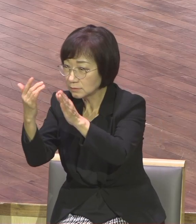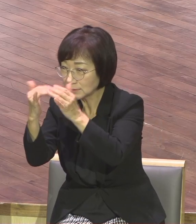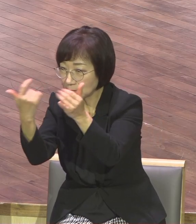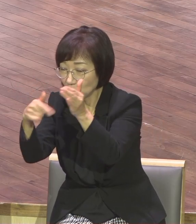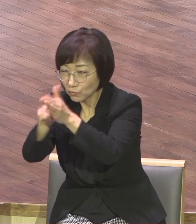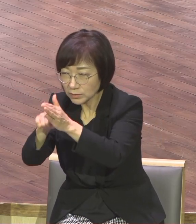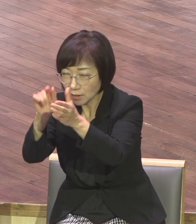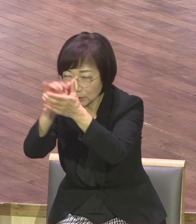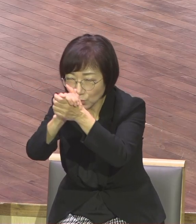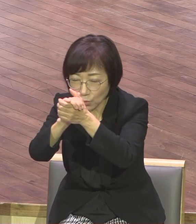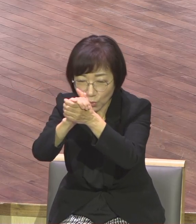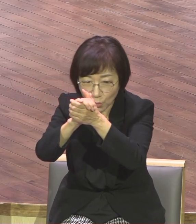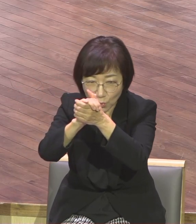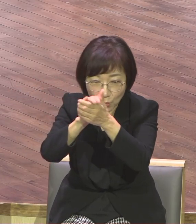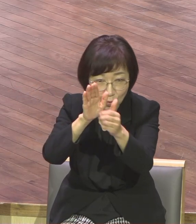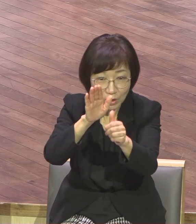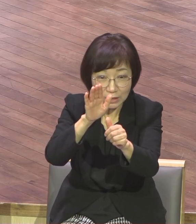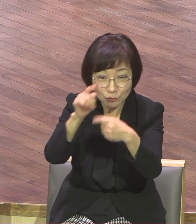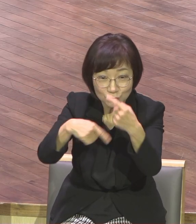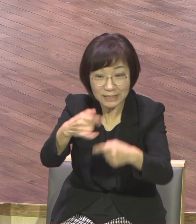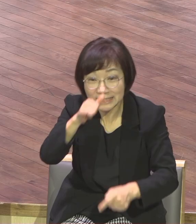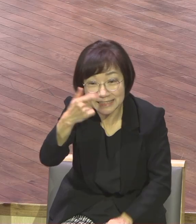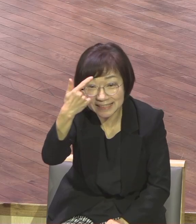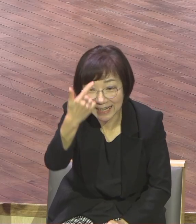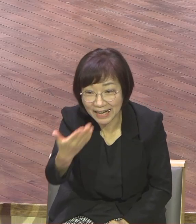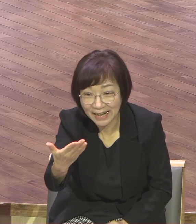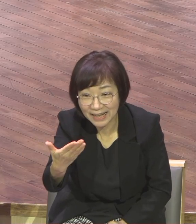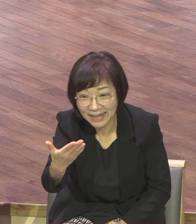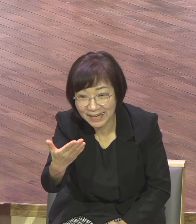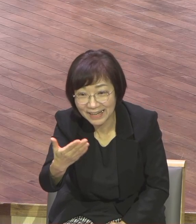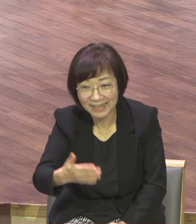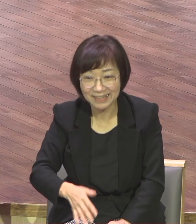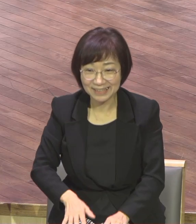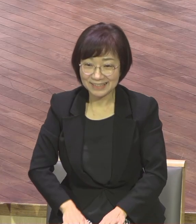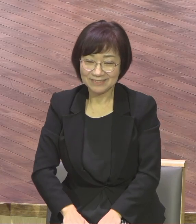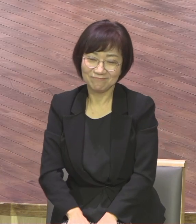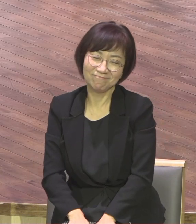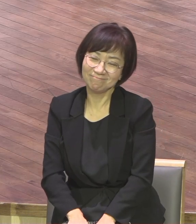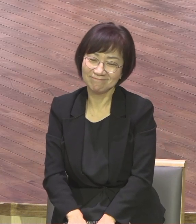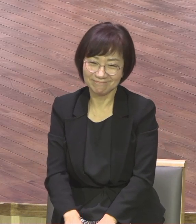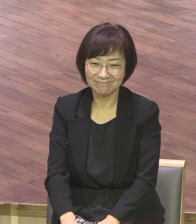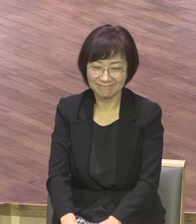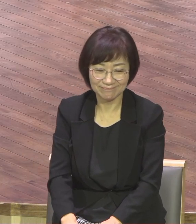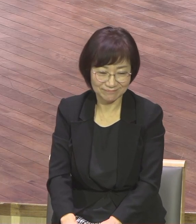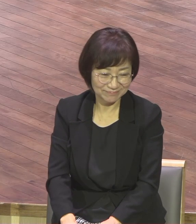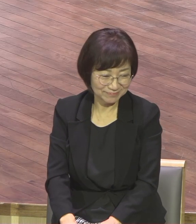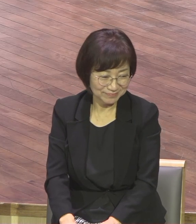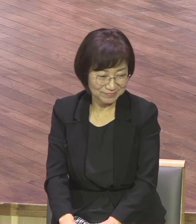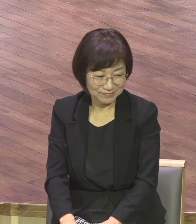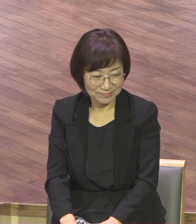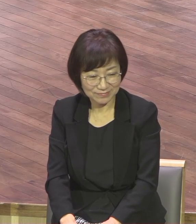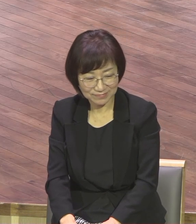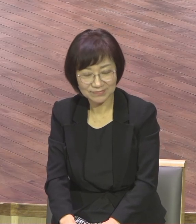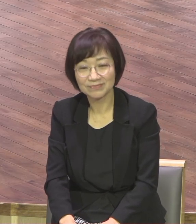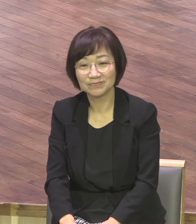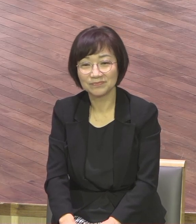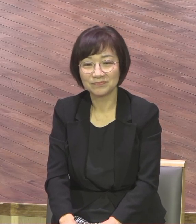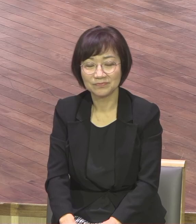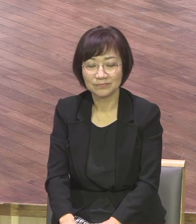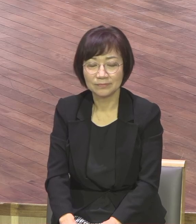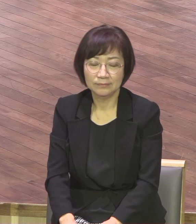여러분 정말로 여러분 복음 속에 있다 하면 지구를 최소한도 하루에 한 바퀴는 돌아야 돼. 기도로.